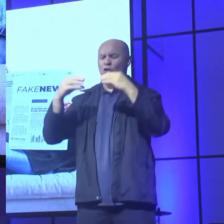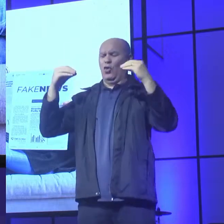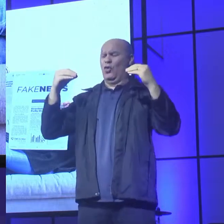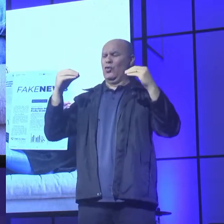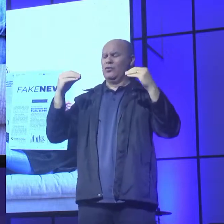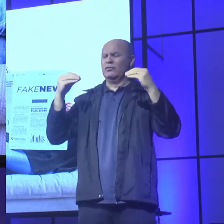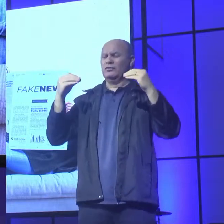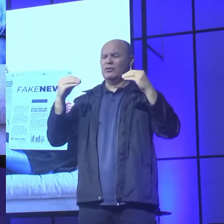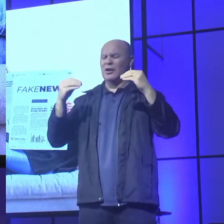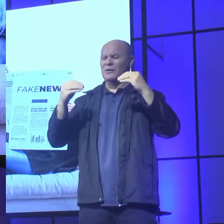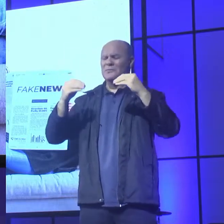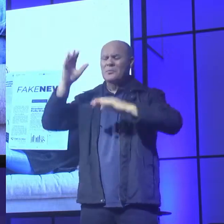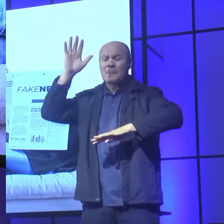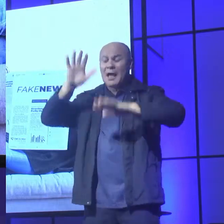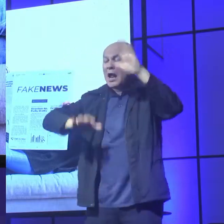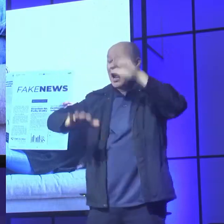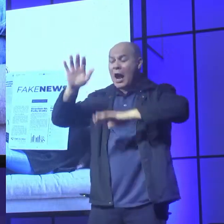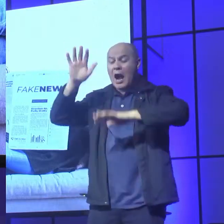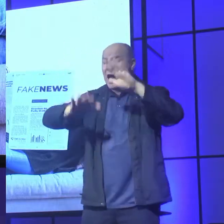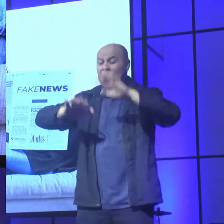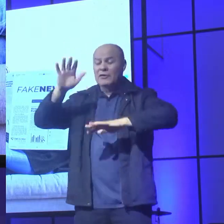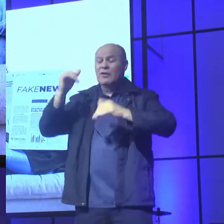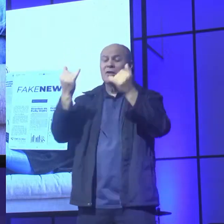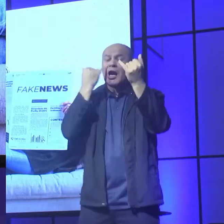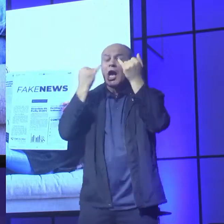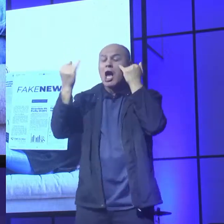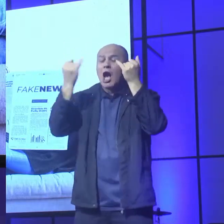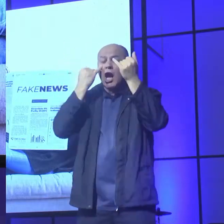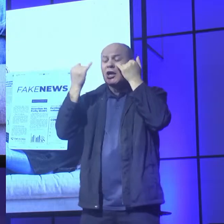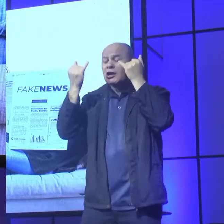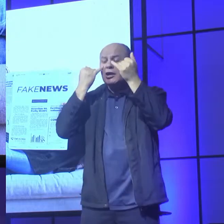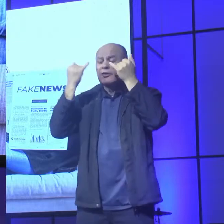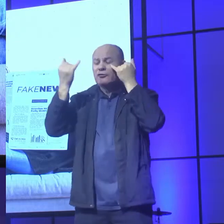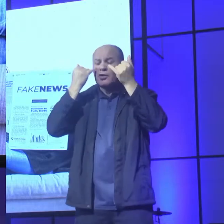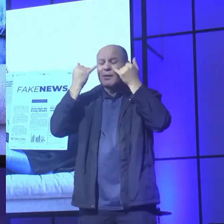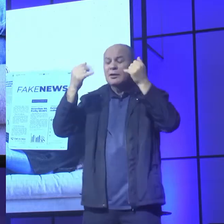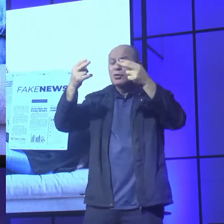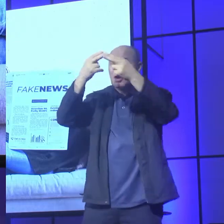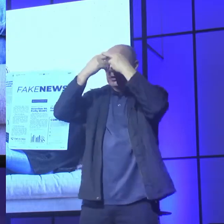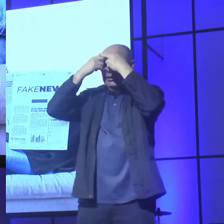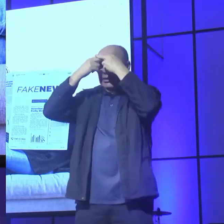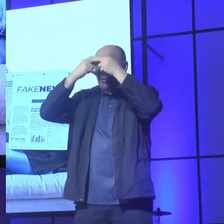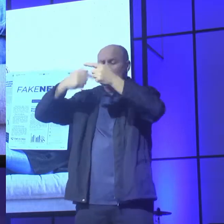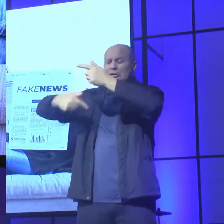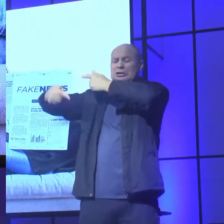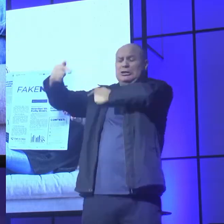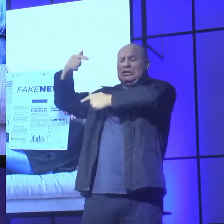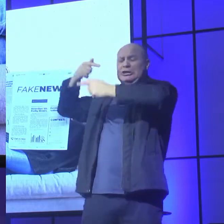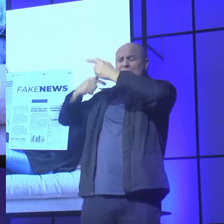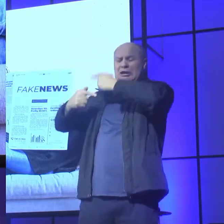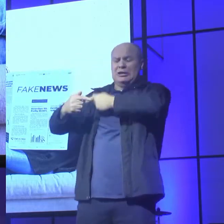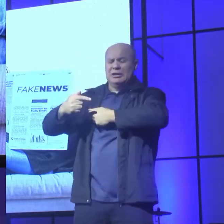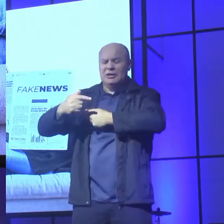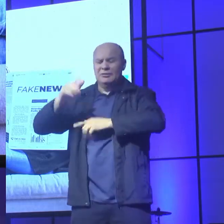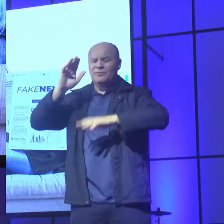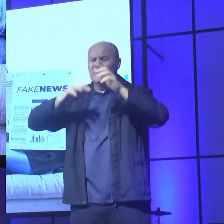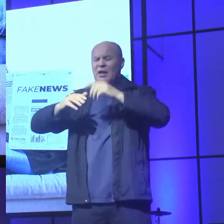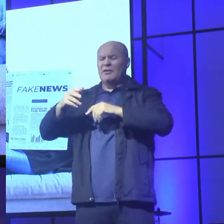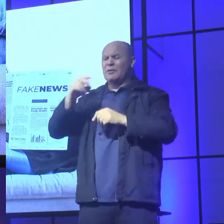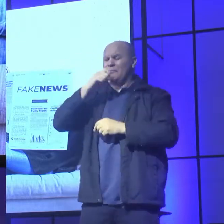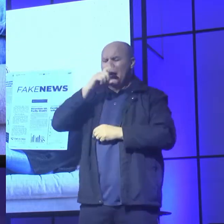notícias, muitos ouviram, Pai, do seu pai, da sua mãe, às vezes de alguém, alguma mentira, e isso